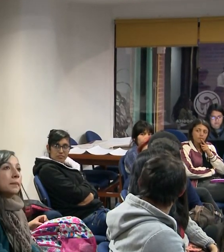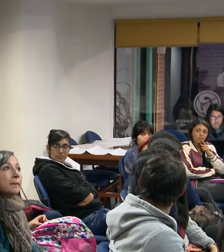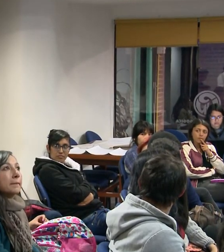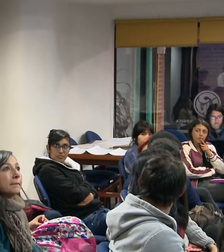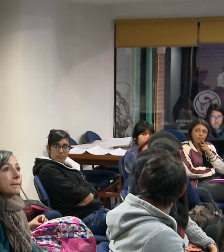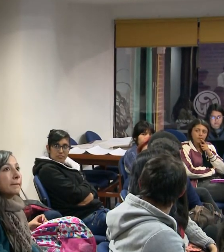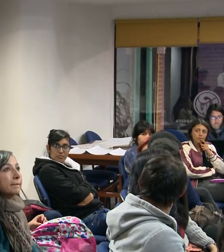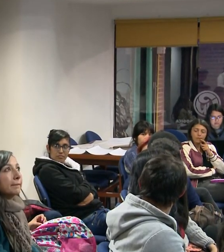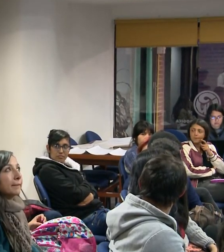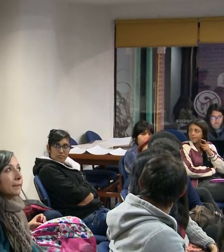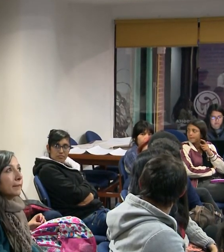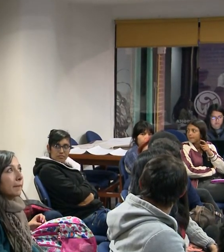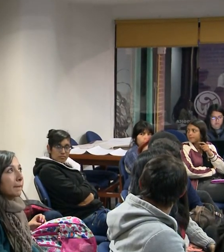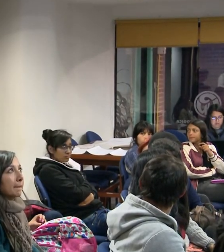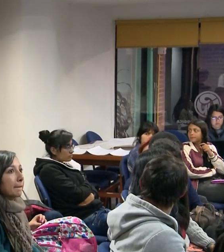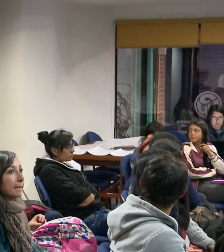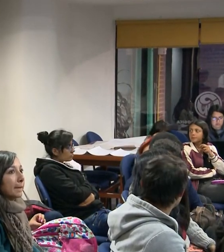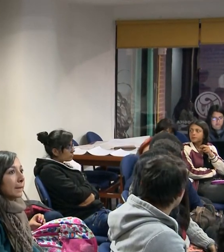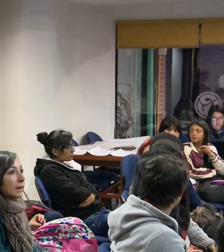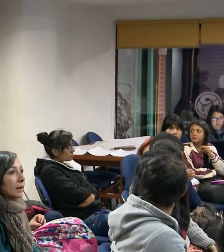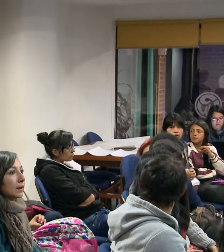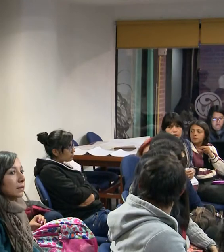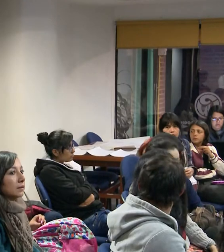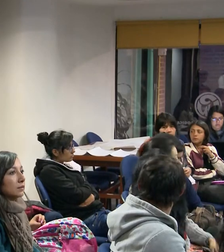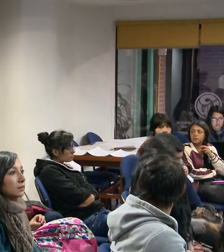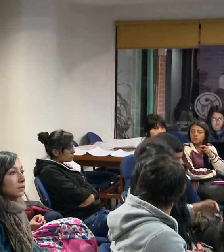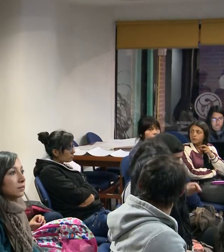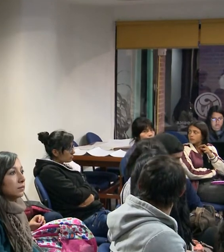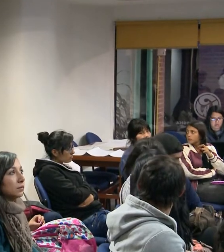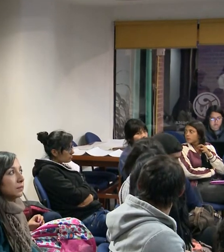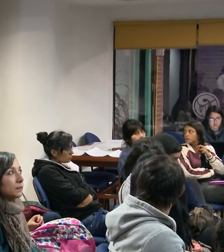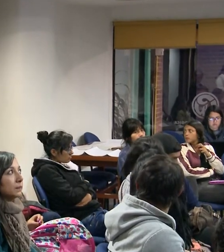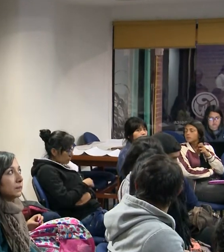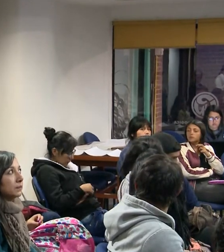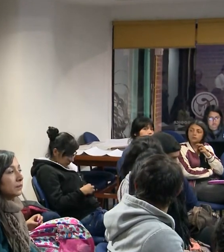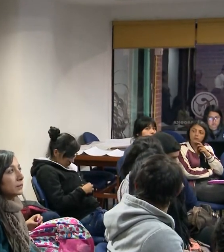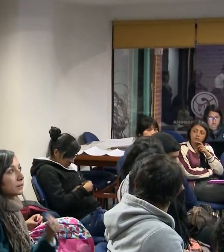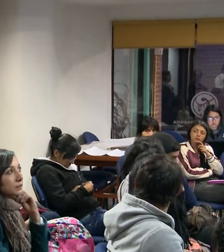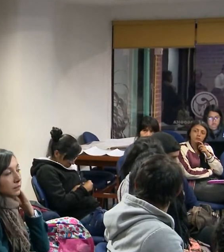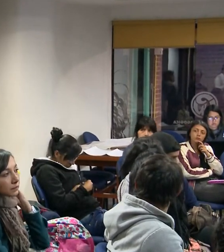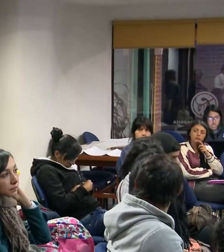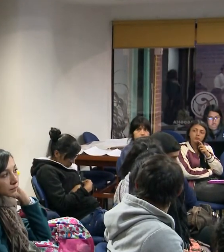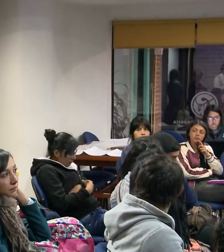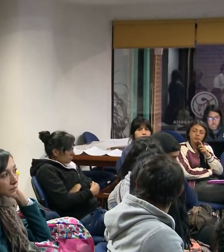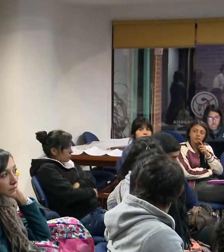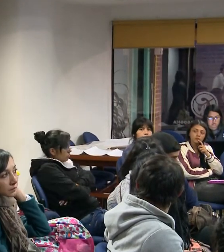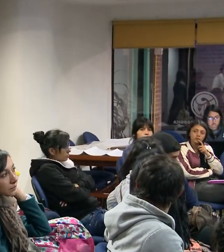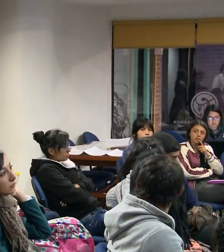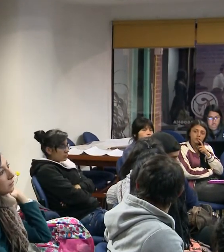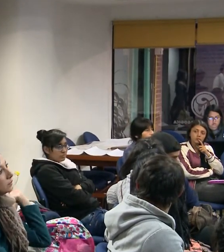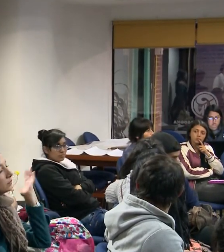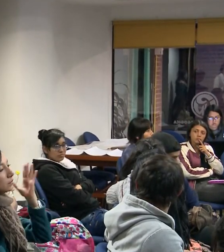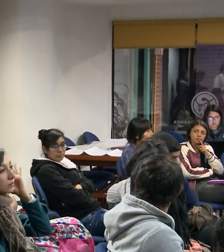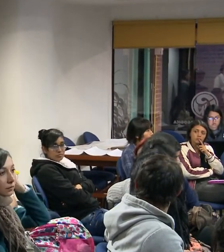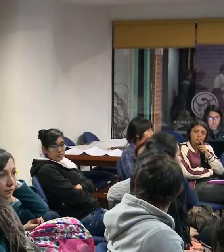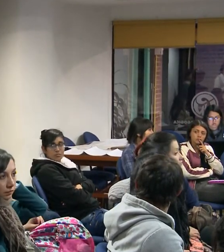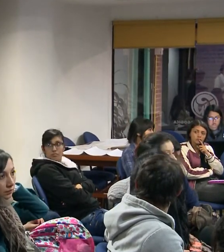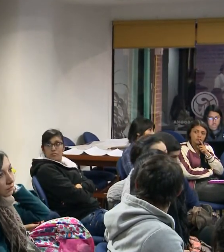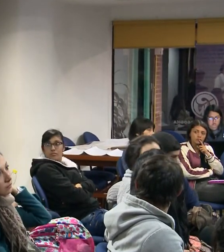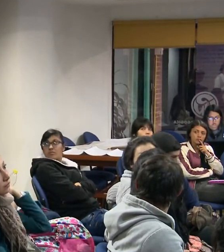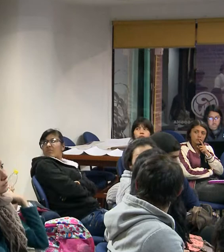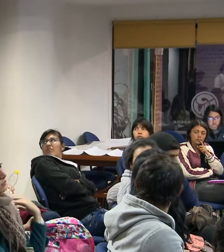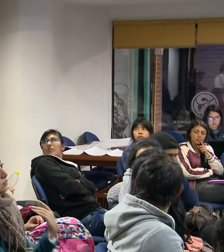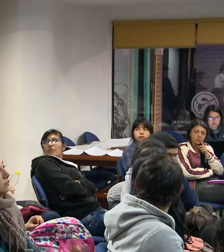eran niños y jóvenes muy dependientes, que estaban en una institución de tipo más bien asistencialista, es lo que entiendo.